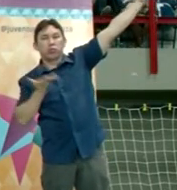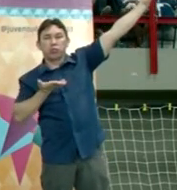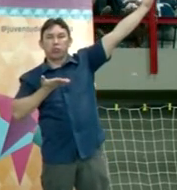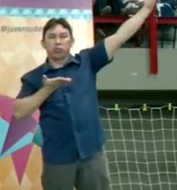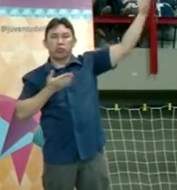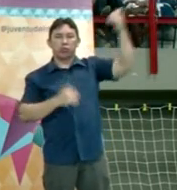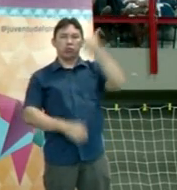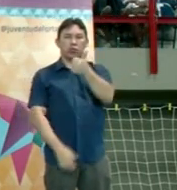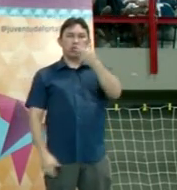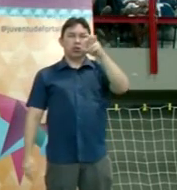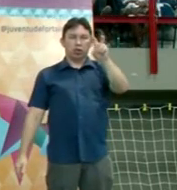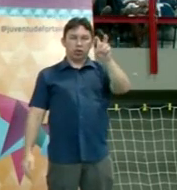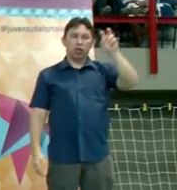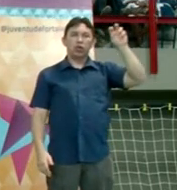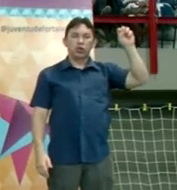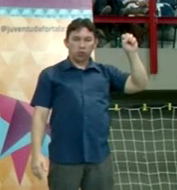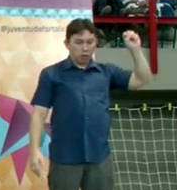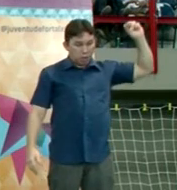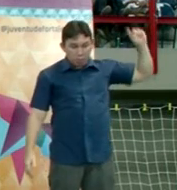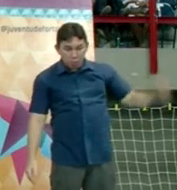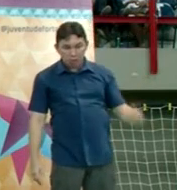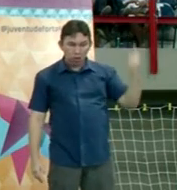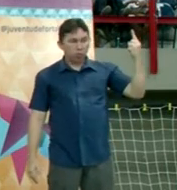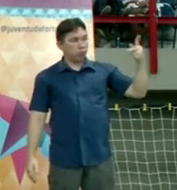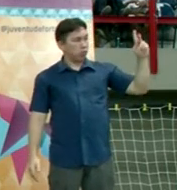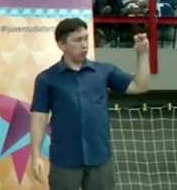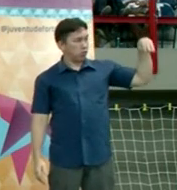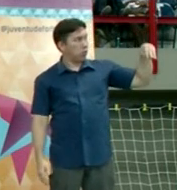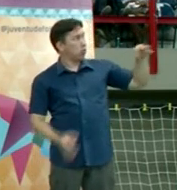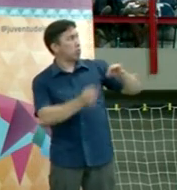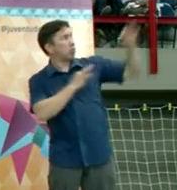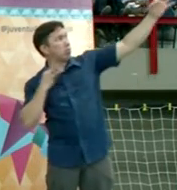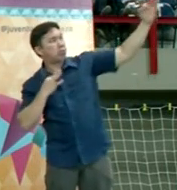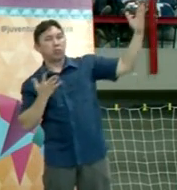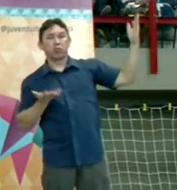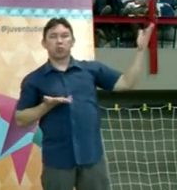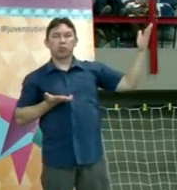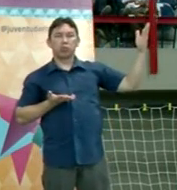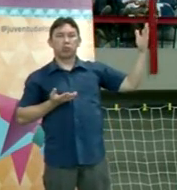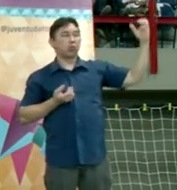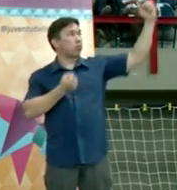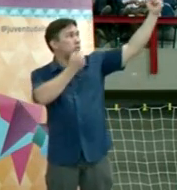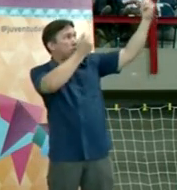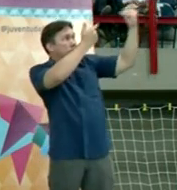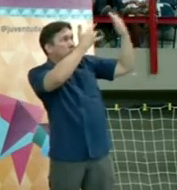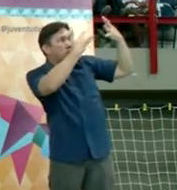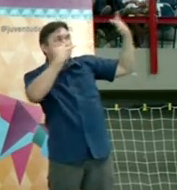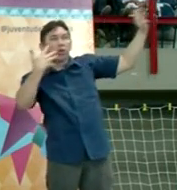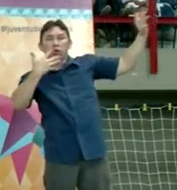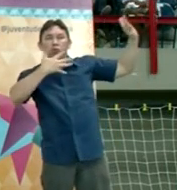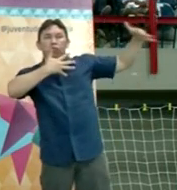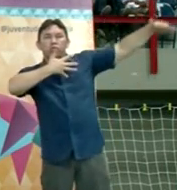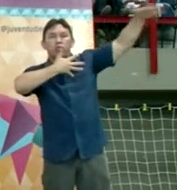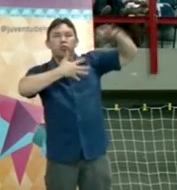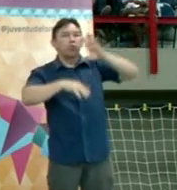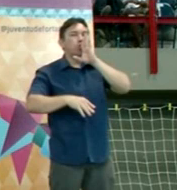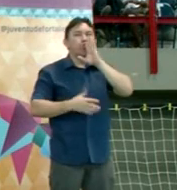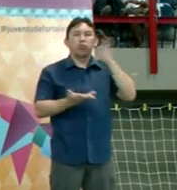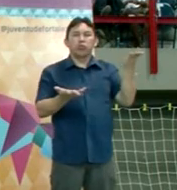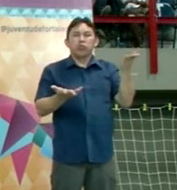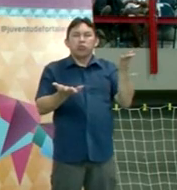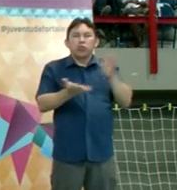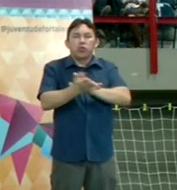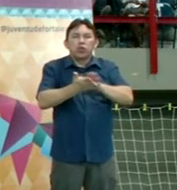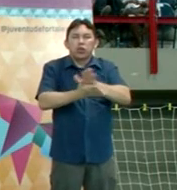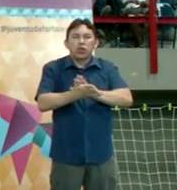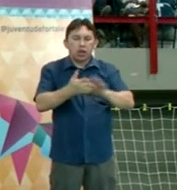distância de 150 mil quilômetros do Sol, e essa distância é preenchida pelo nada. Não tem sólido, não tem